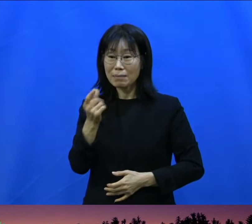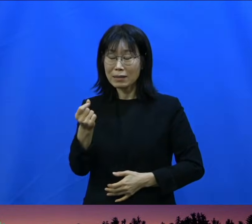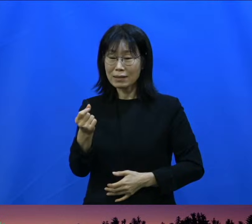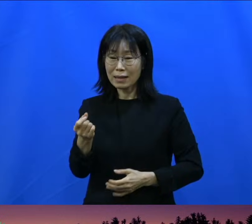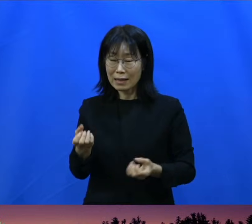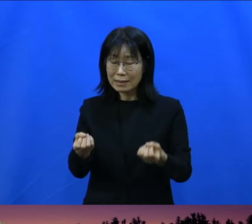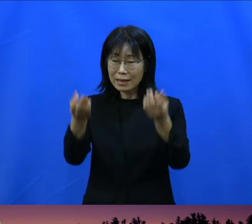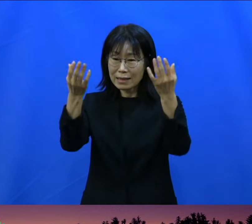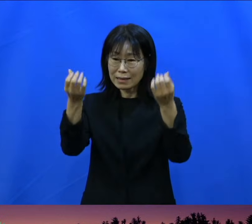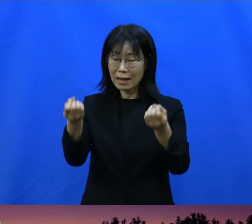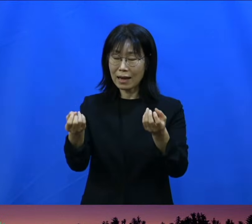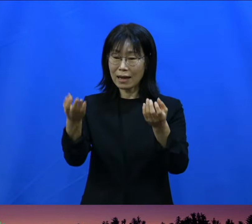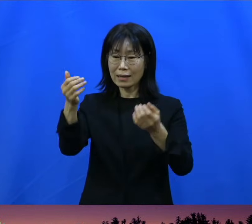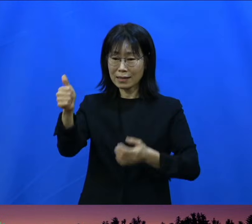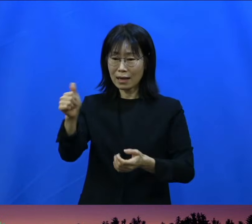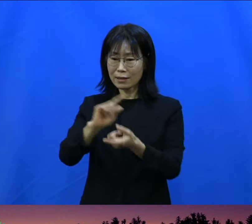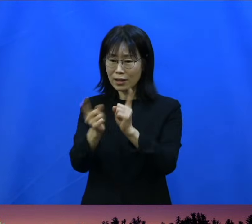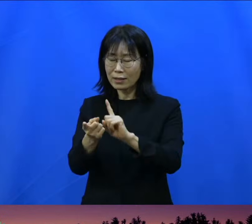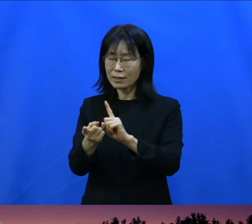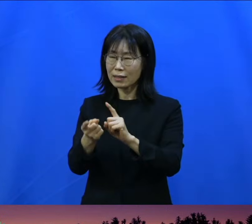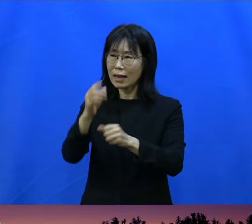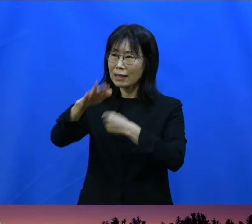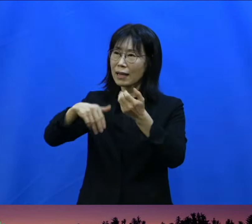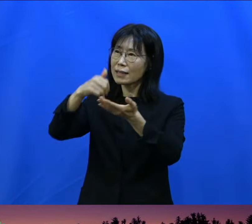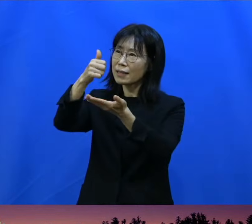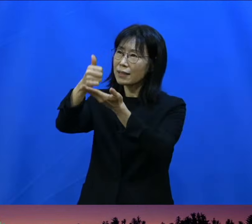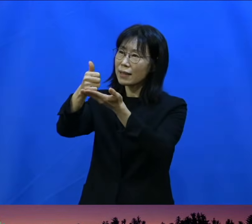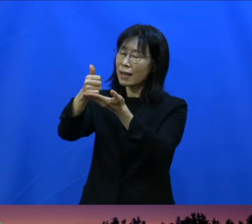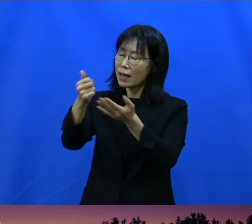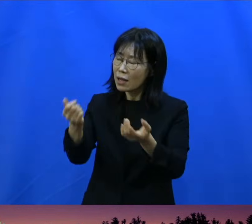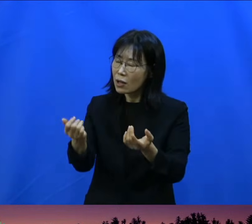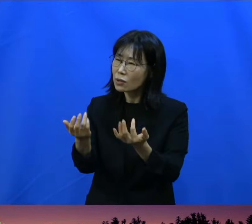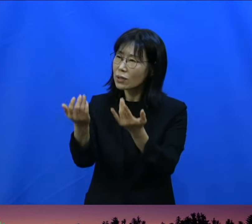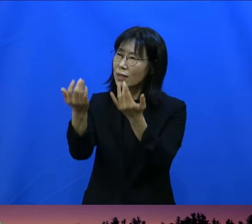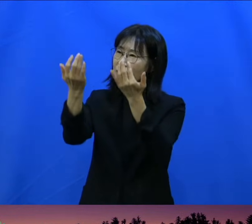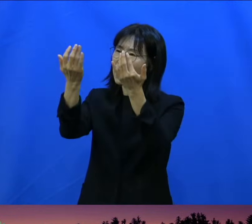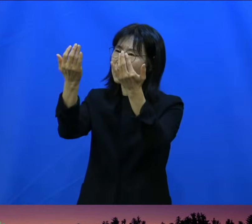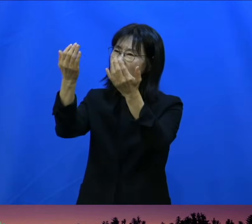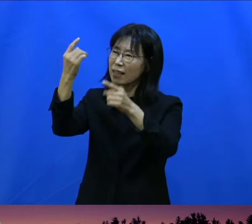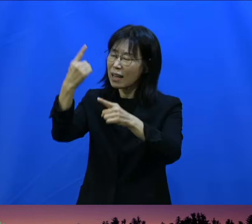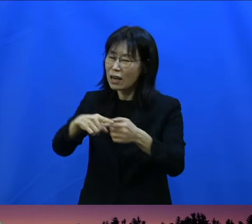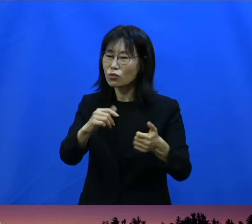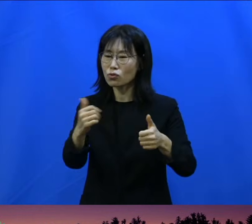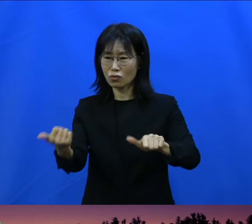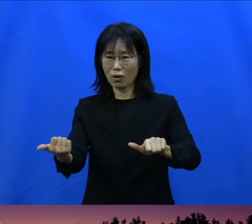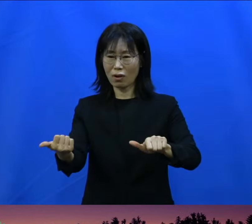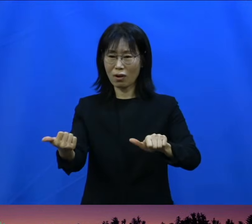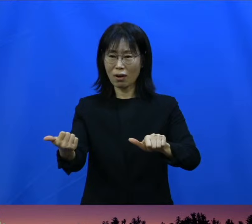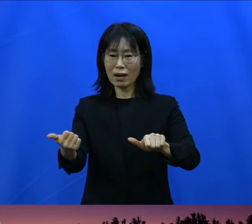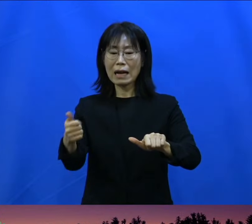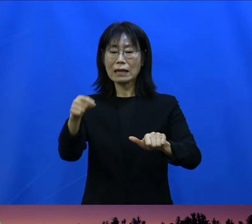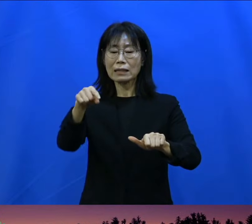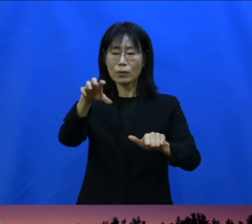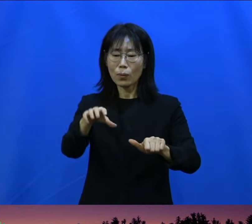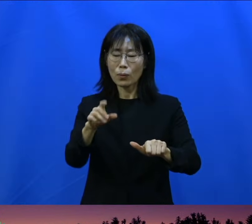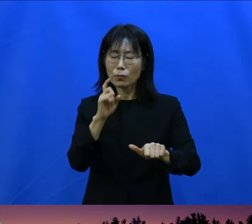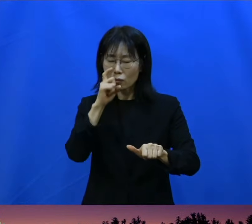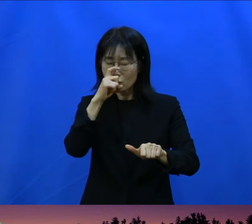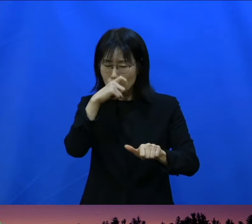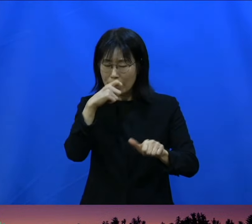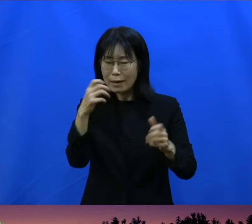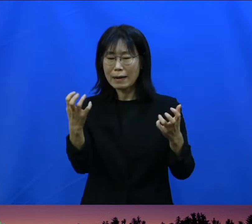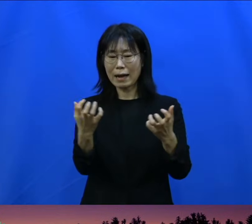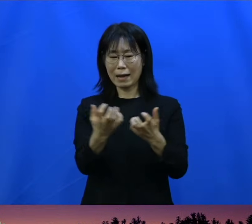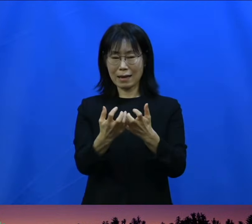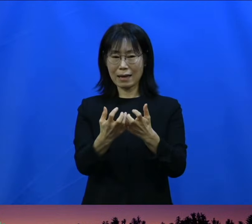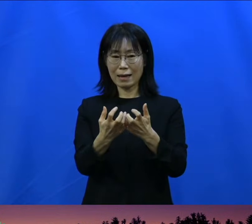짓을 했어요. 하나님의 전에 그 영광으로, 거룩으로 꽉 차 있는데 지 마음대로 했으니. 여러분,